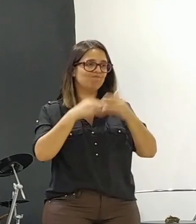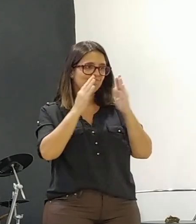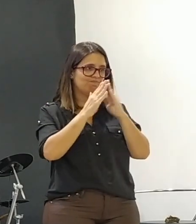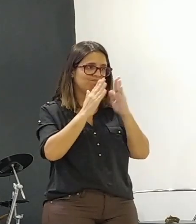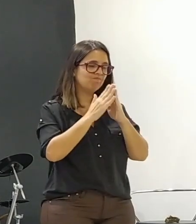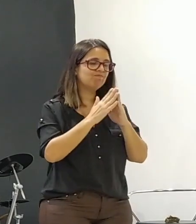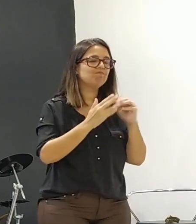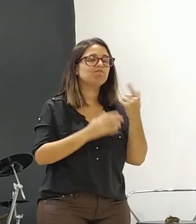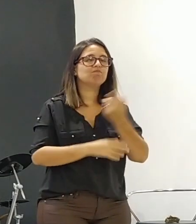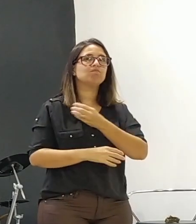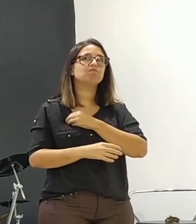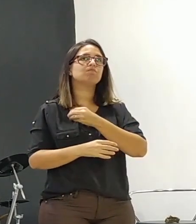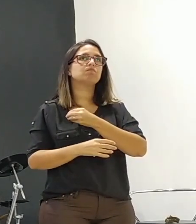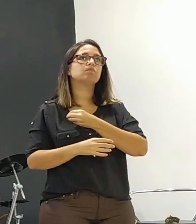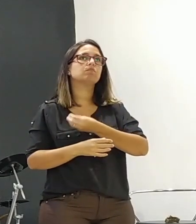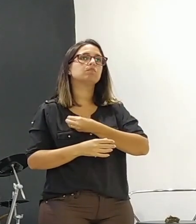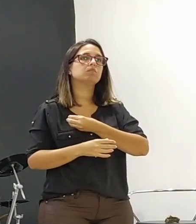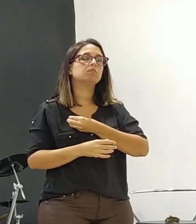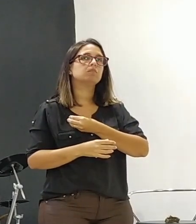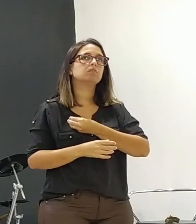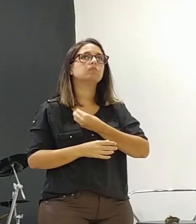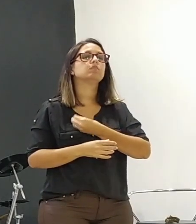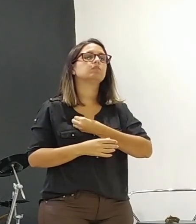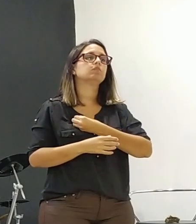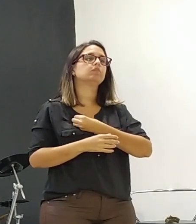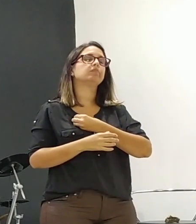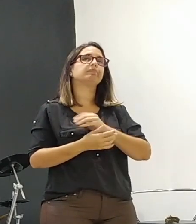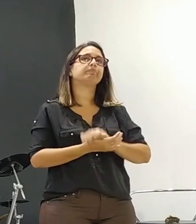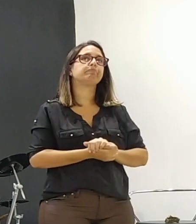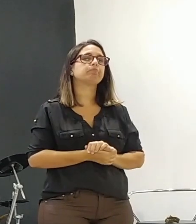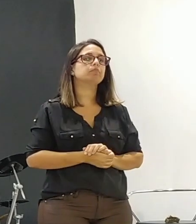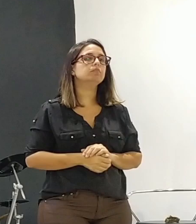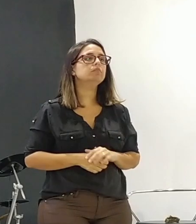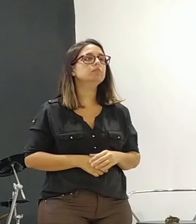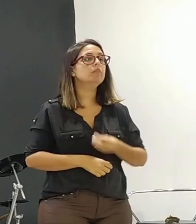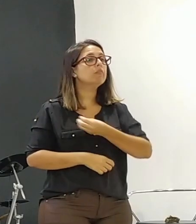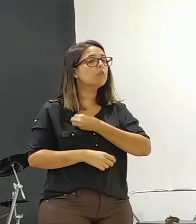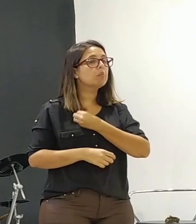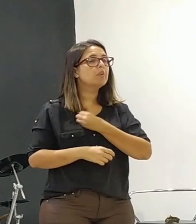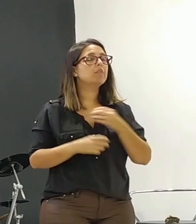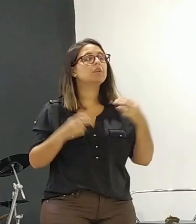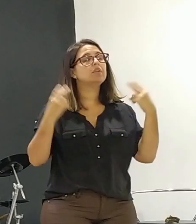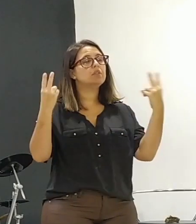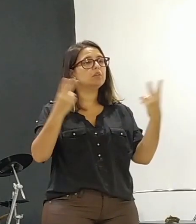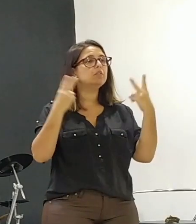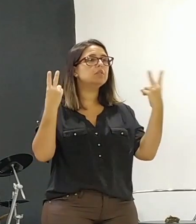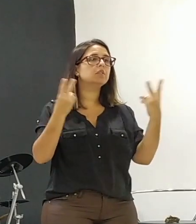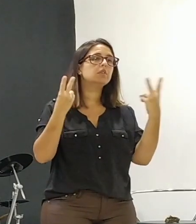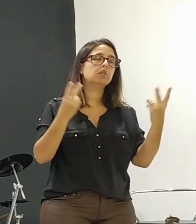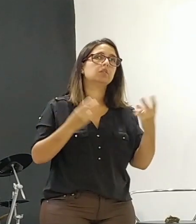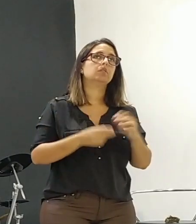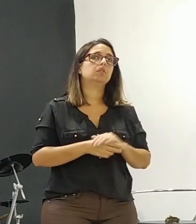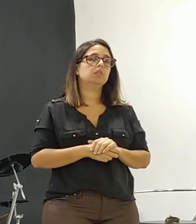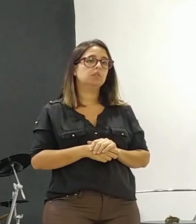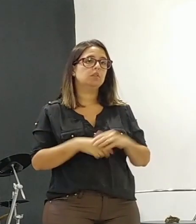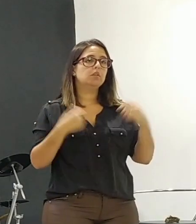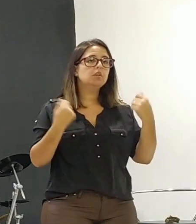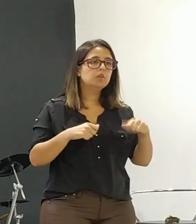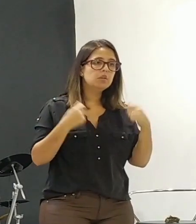tirados da nossa vida, para que a gente possa viver uma vida vitoriosa, né? E nós